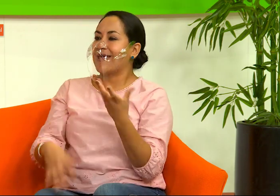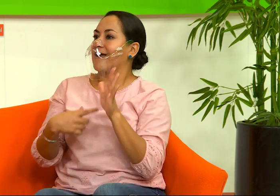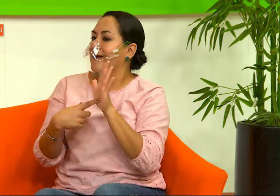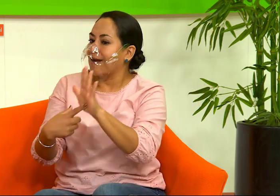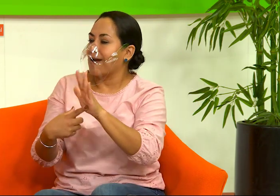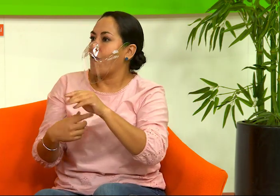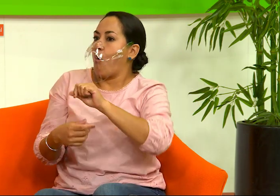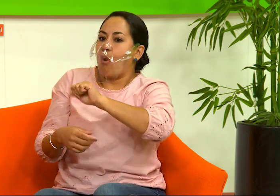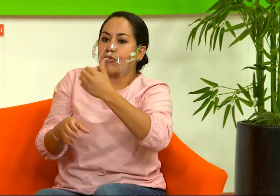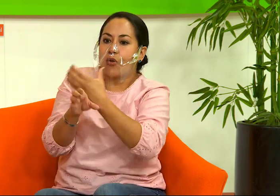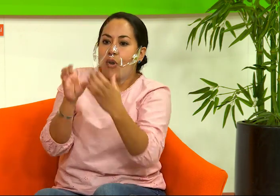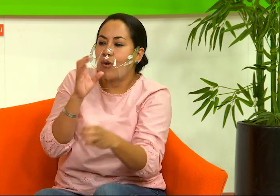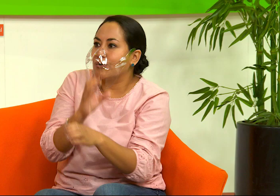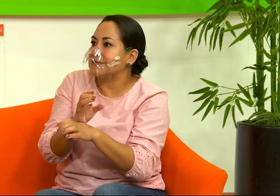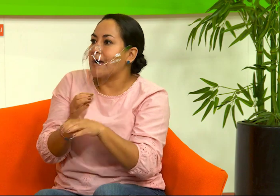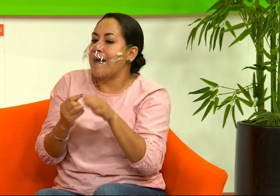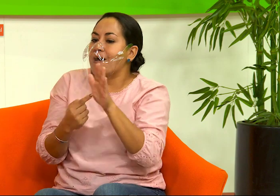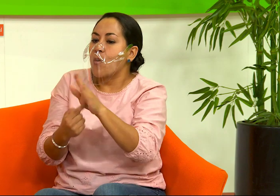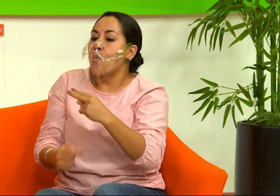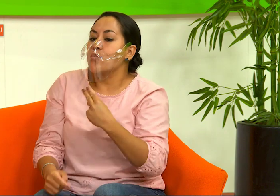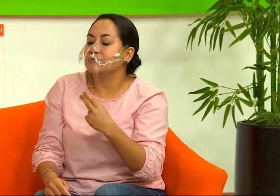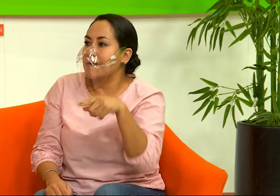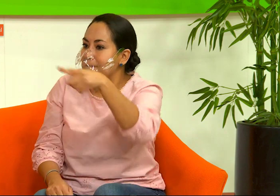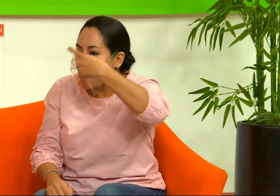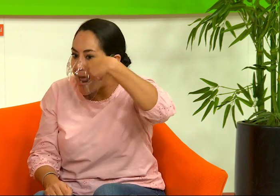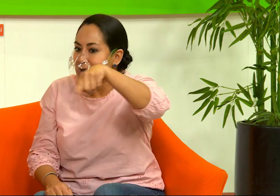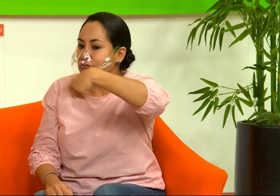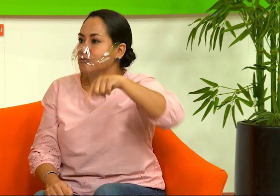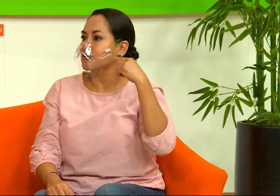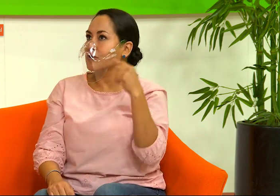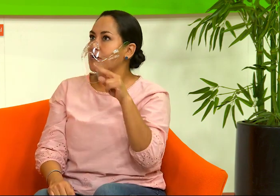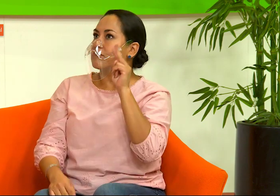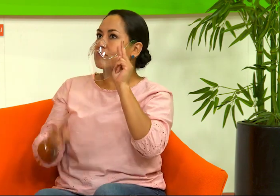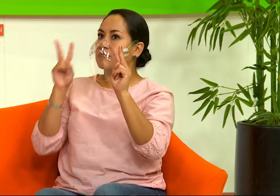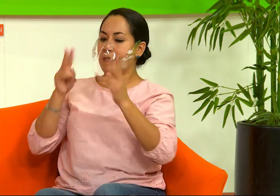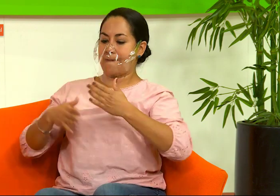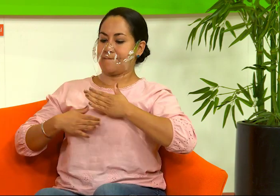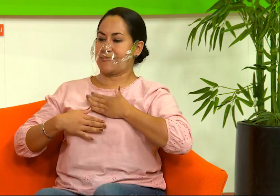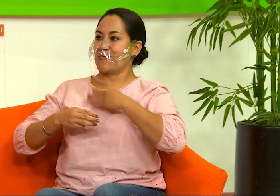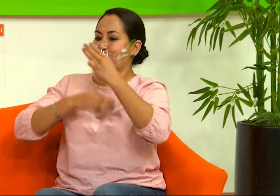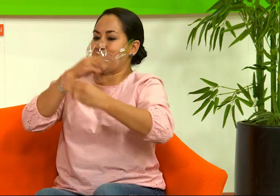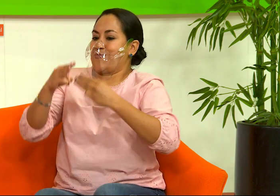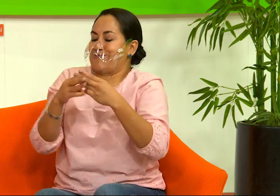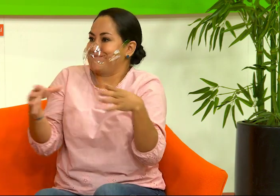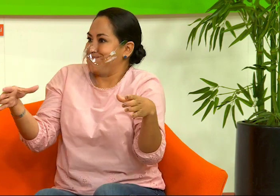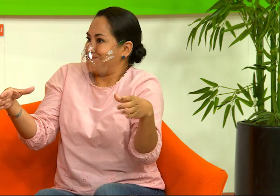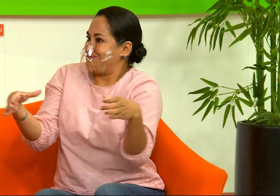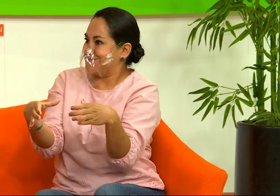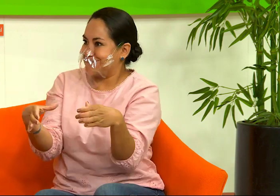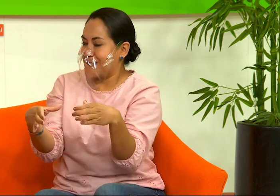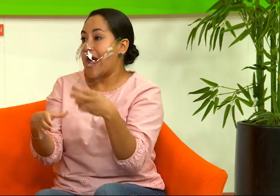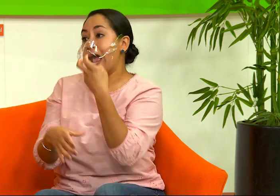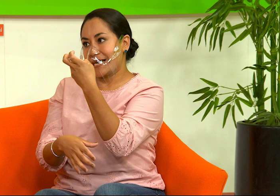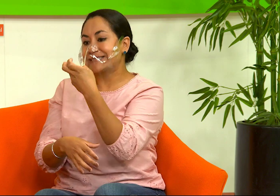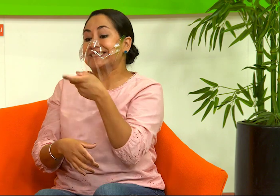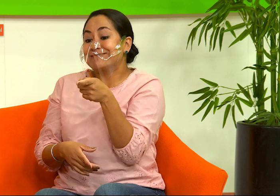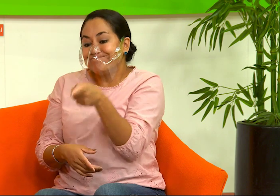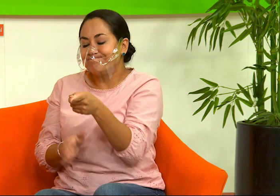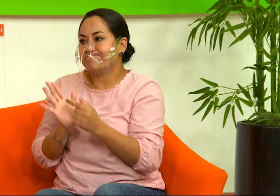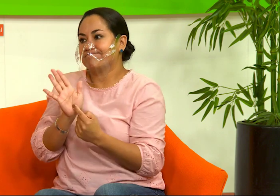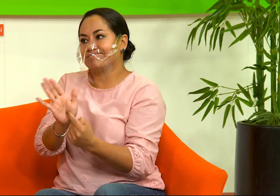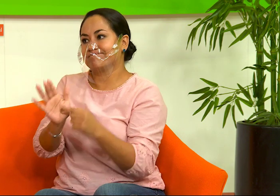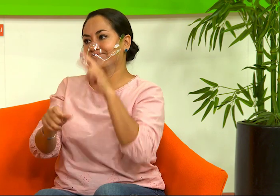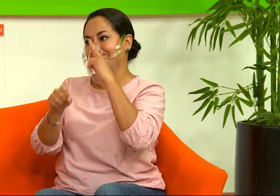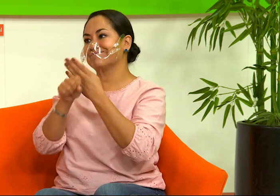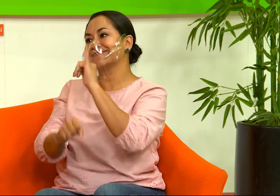para llamar nuestra atención también apagamos y prendemos la luz. Esas situaciones que vayan entendiendo las personas